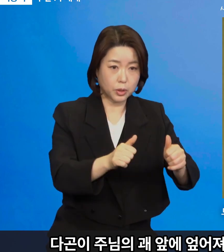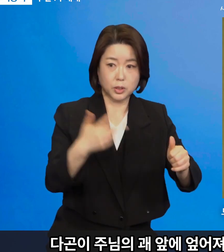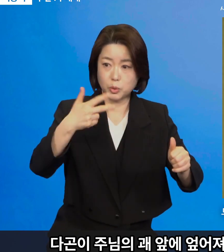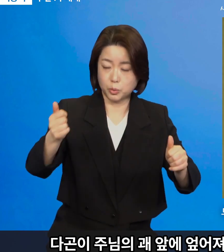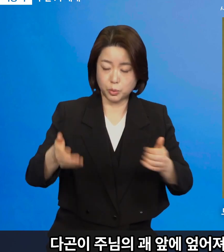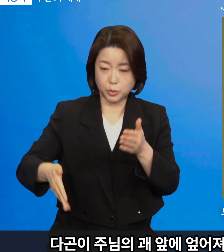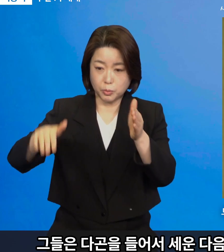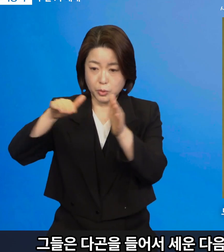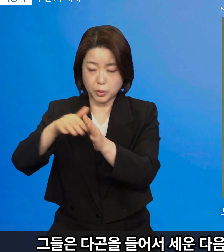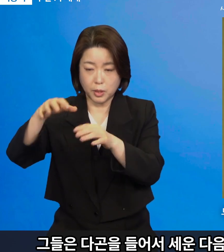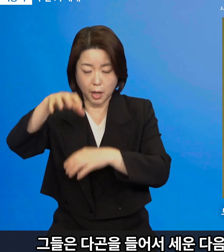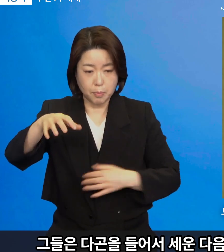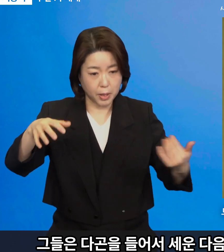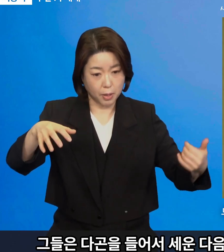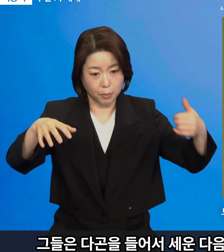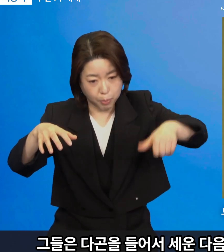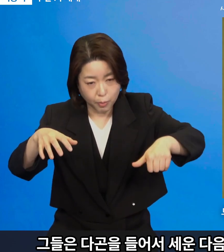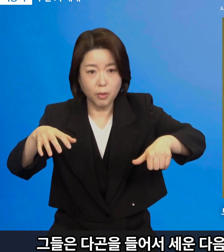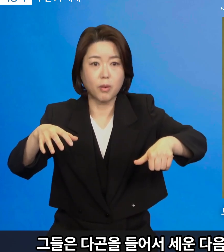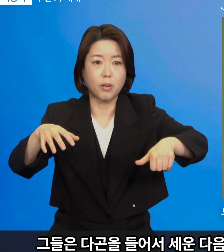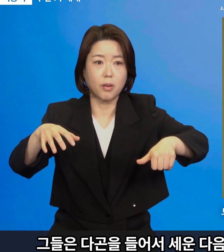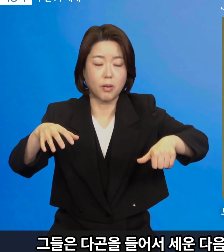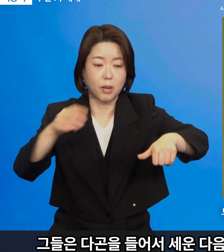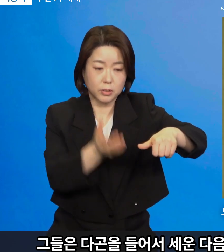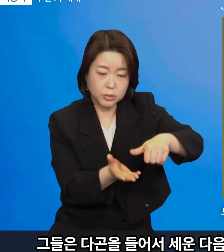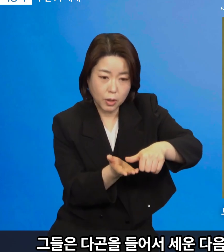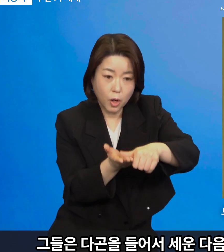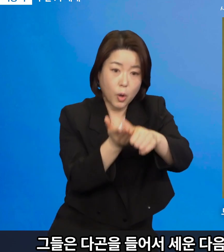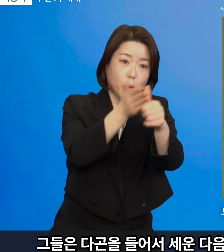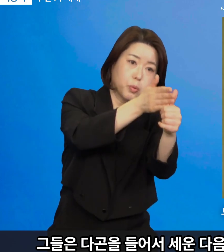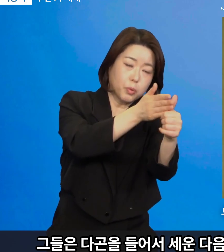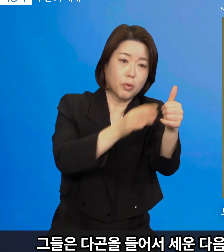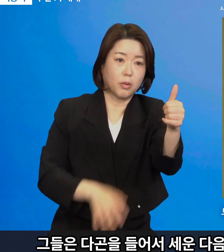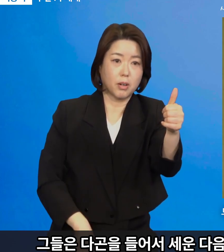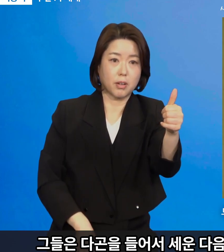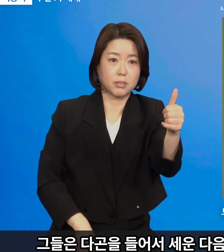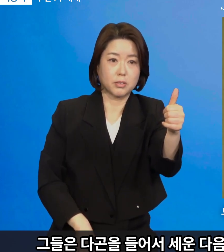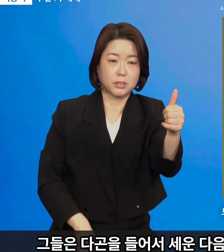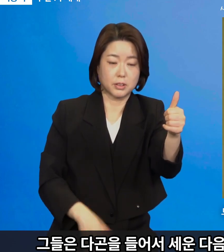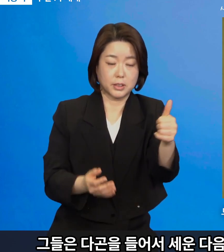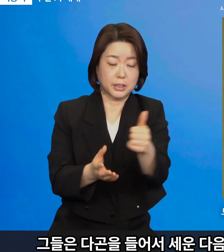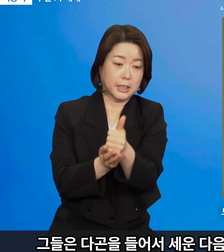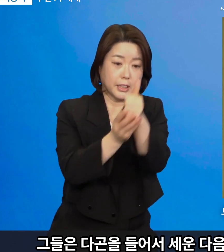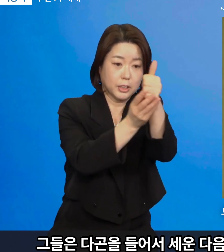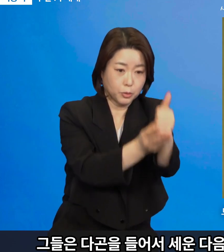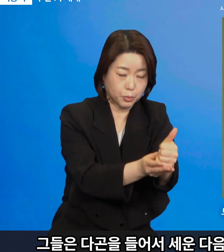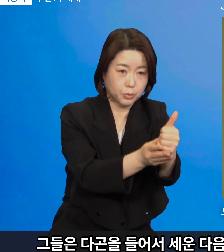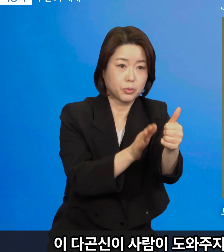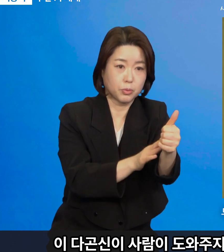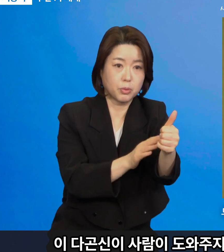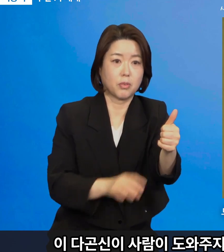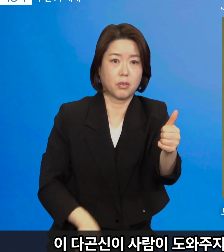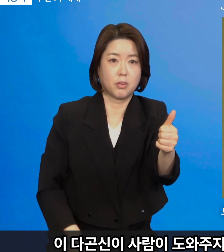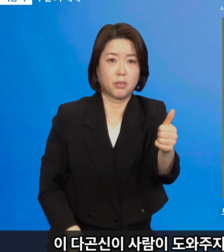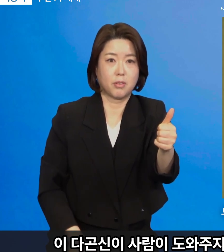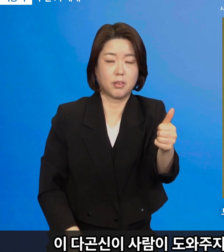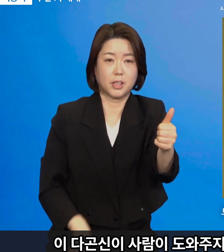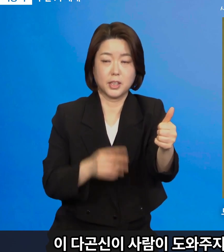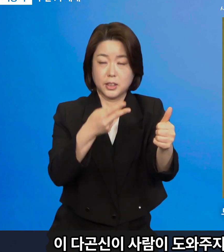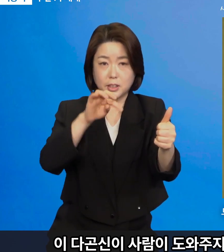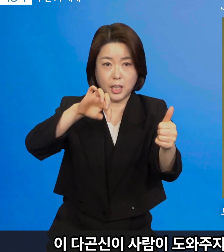쳐박고 있었다. 그들은 다곤을 들어서 세운 다음에 제자리에 다시 가져다 놓았다. 이